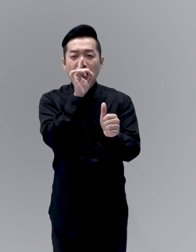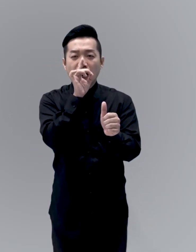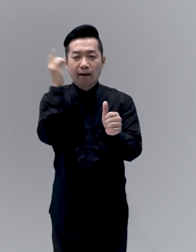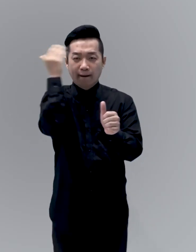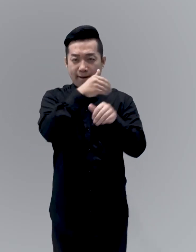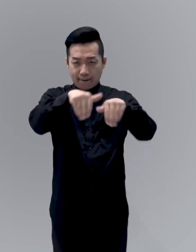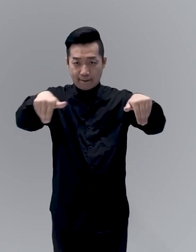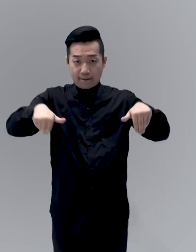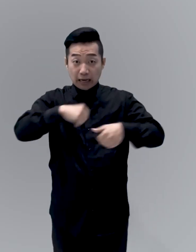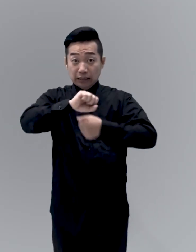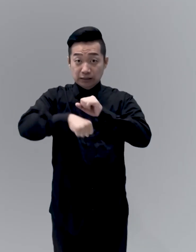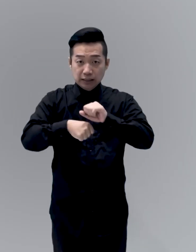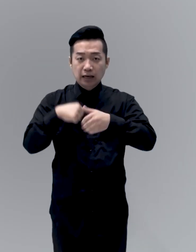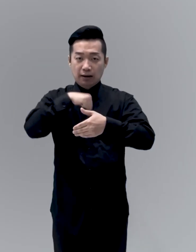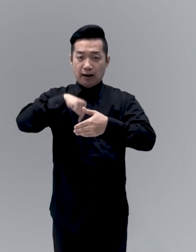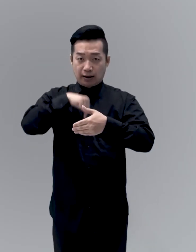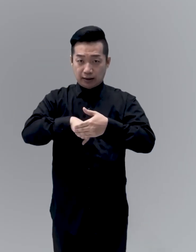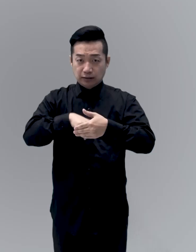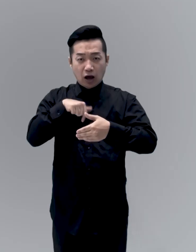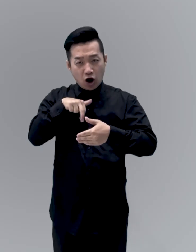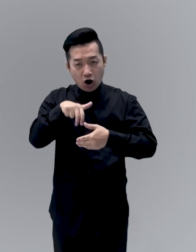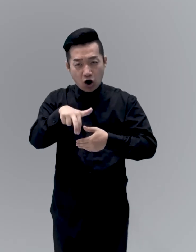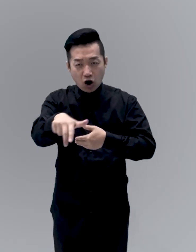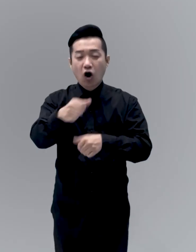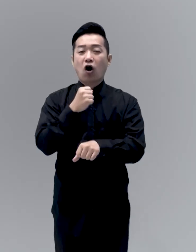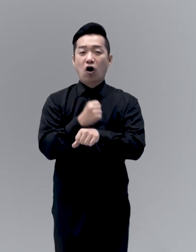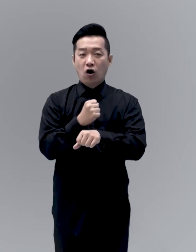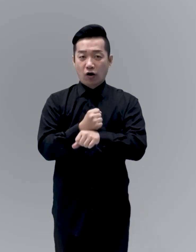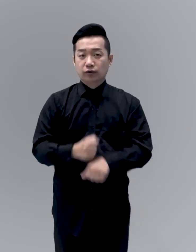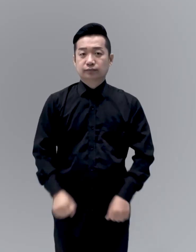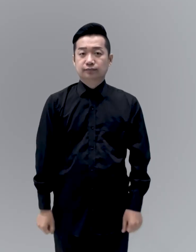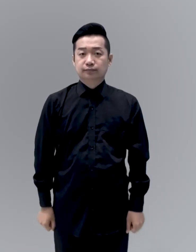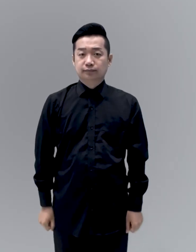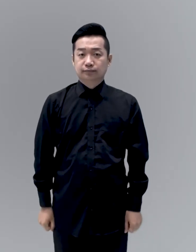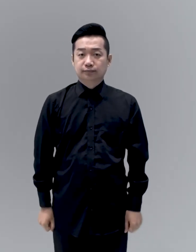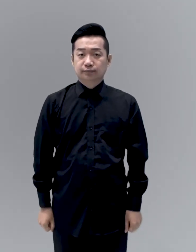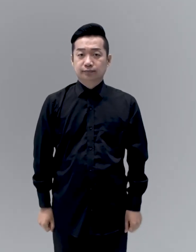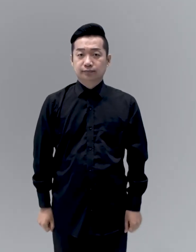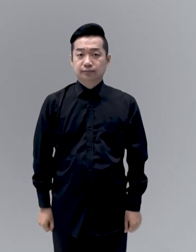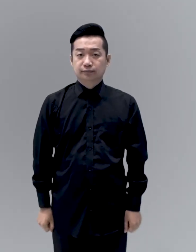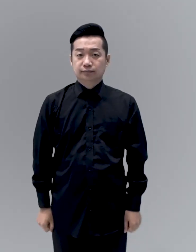없는 경결한 짐승이 내 가슴 한복판을 가로질러 뚜벅뚜벅 걸어간다.